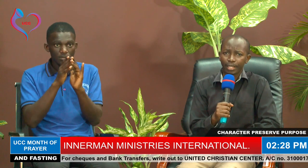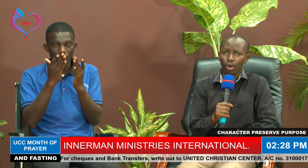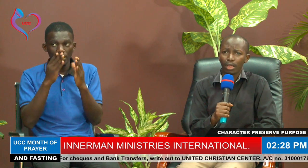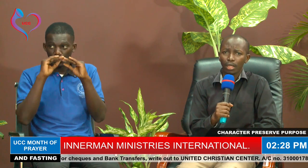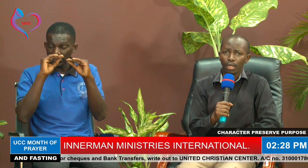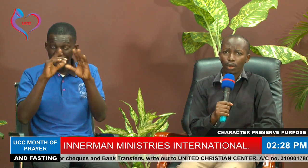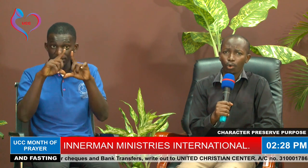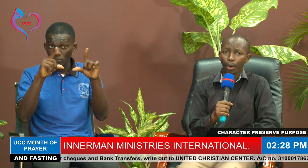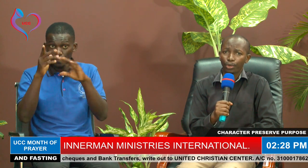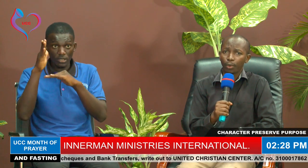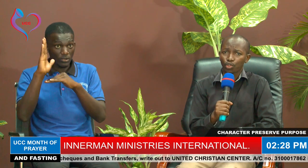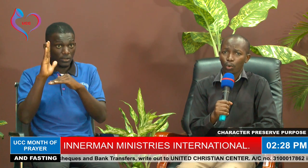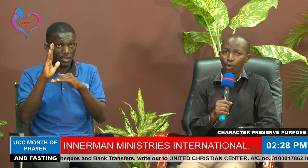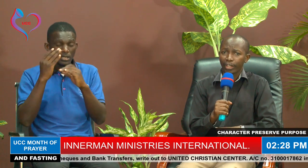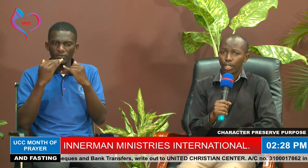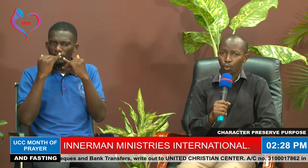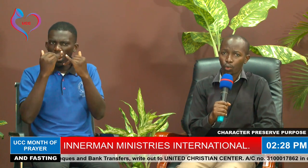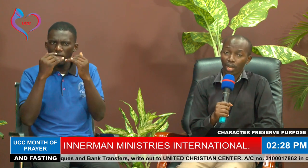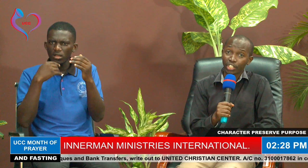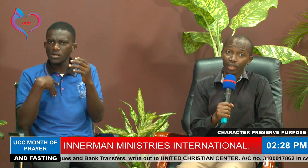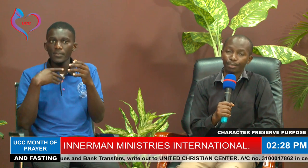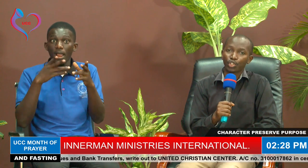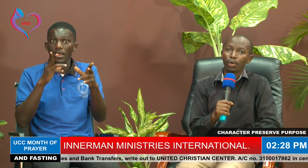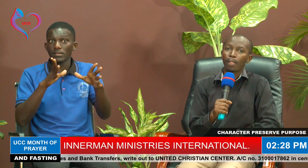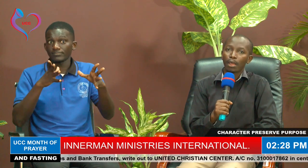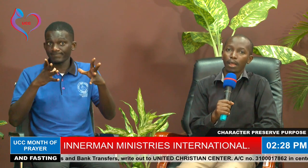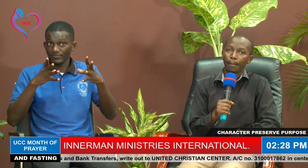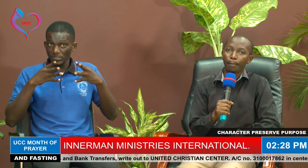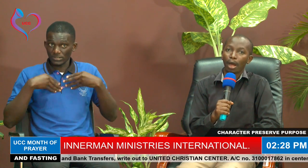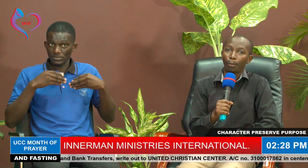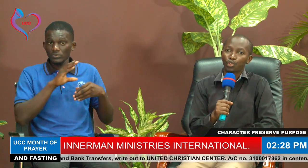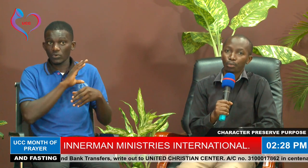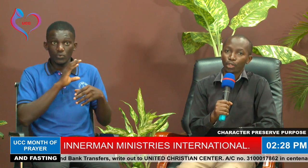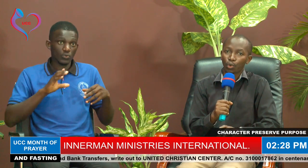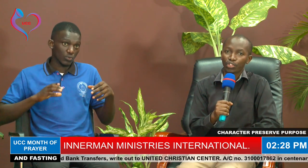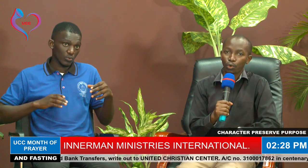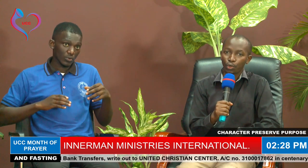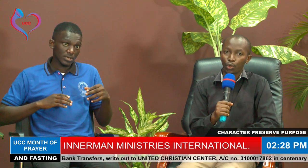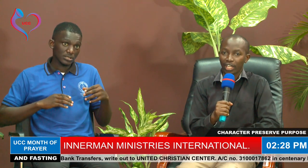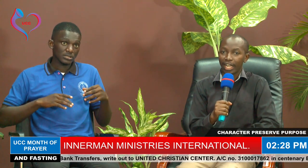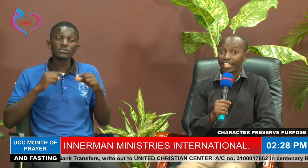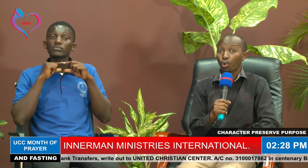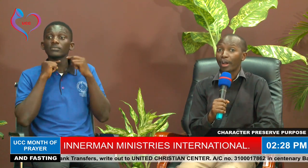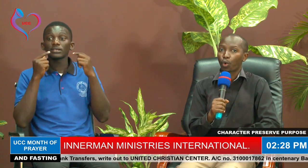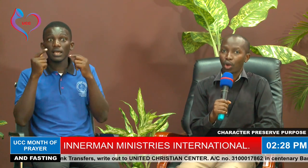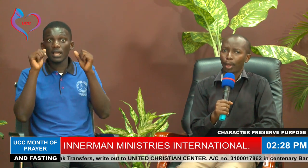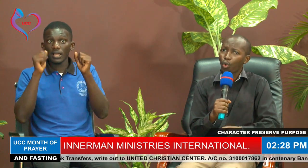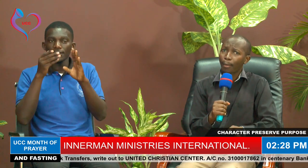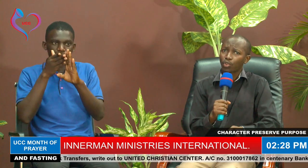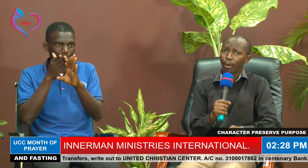ebyawandiikibwa. Obabulire walokedde eno ku lunch hour special. Musumba jono genda ajja kubanga kulungamya. Waliwo abantu